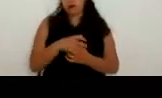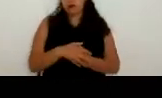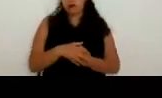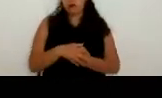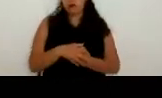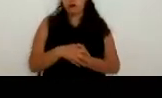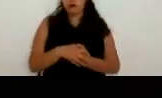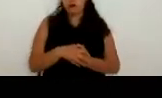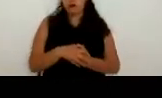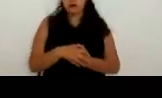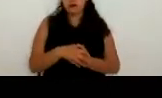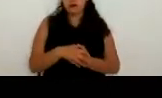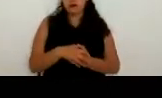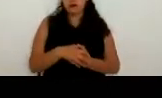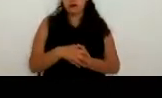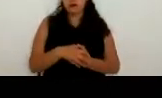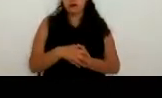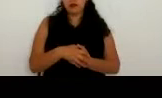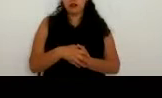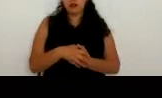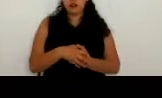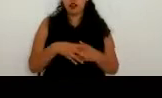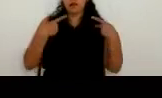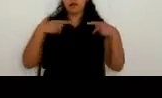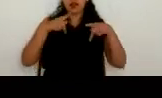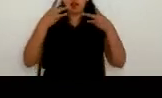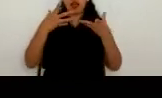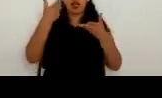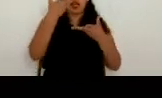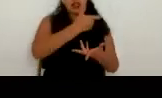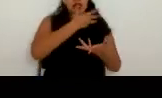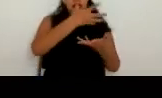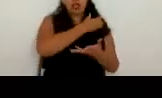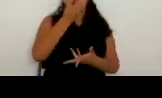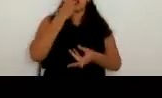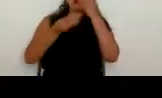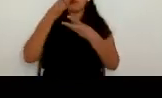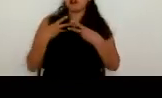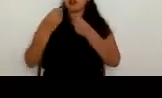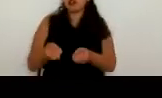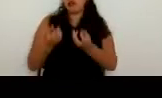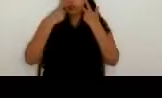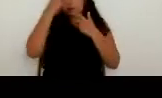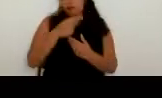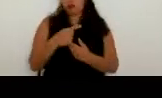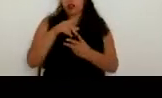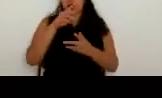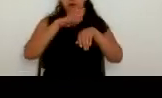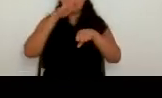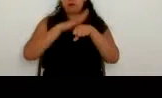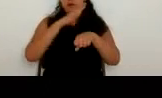que ghana y lo que gasta en alimentación para poder sacar este puntaje